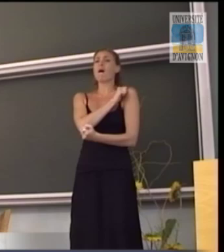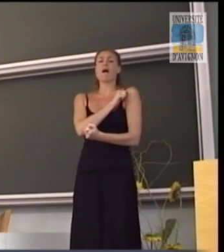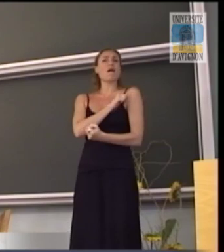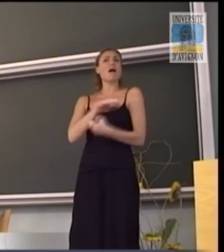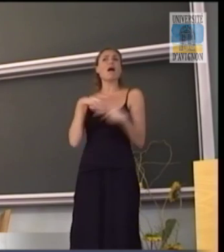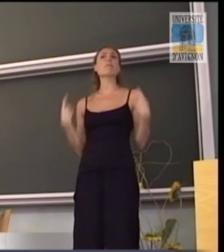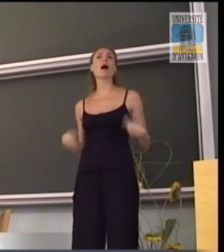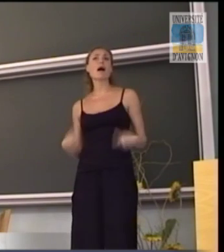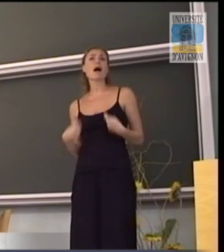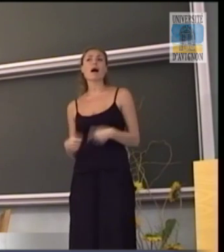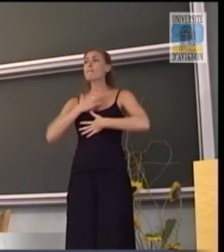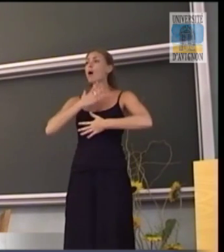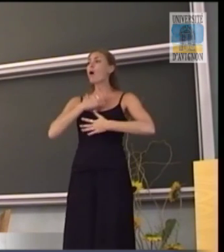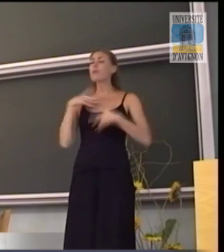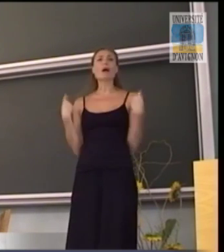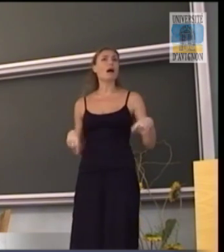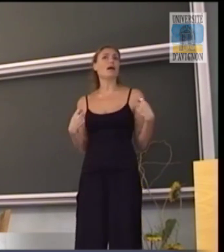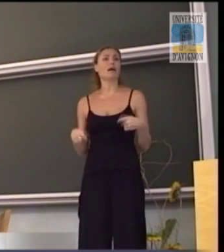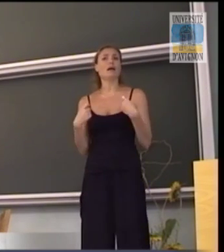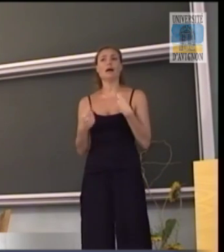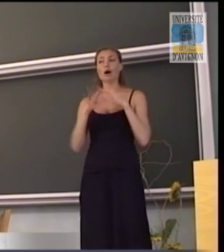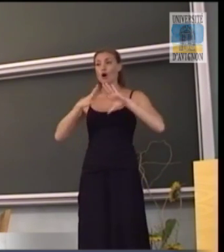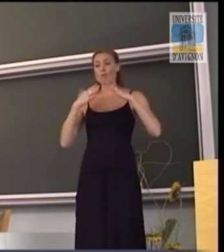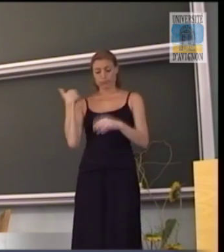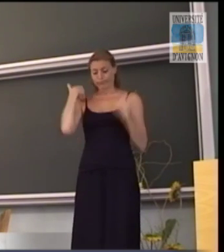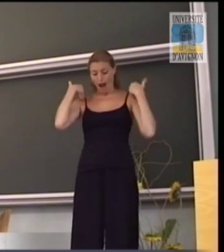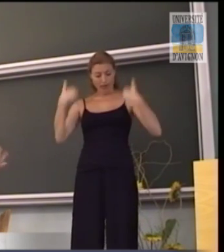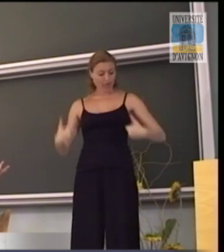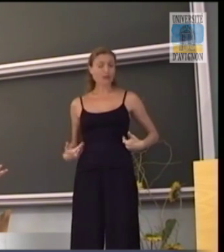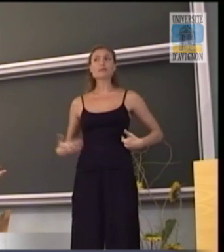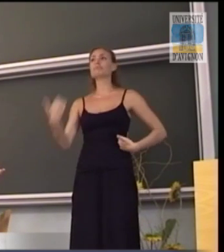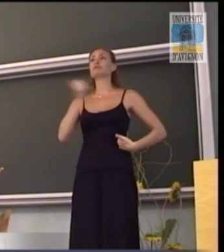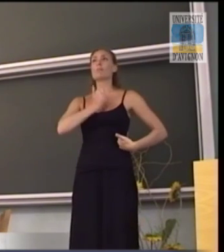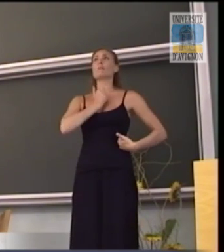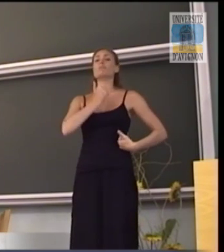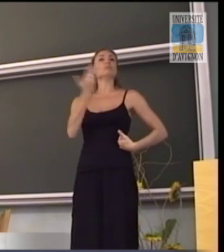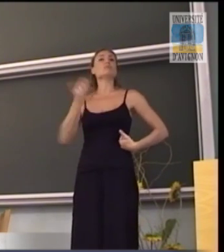une grande peur d'être, être ou ne pas être.